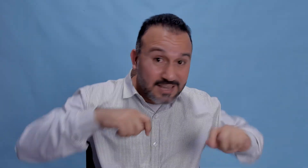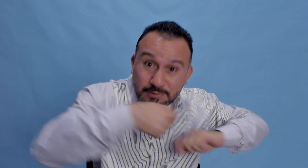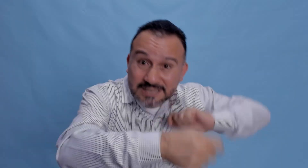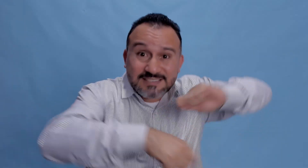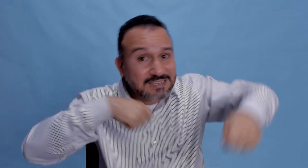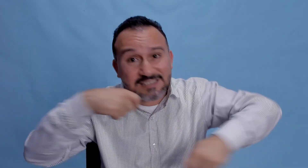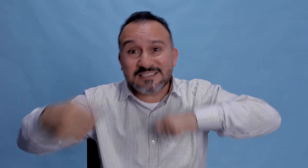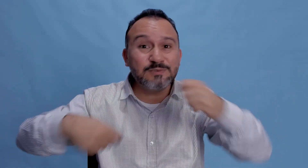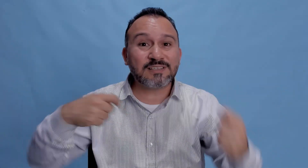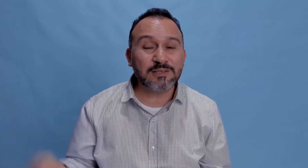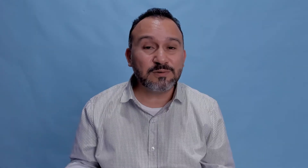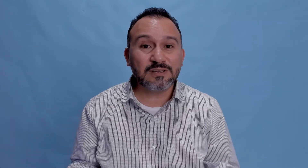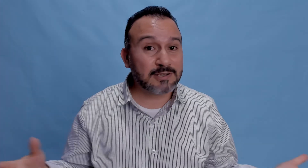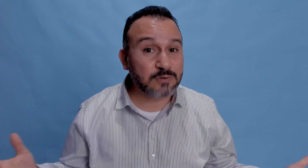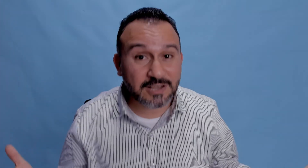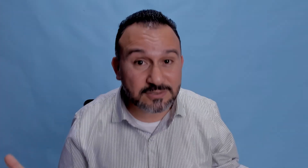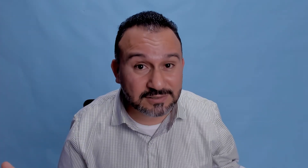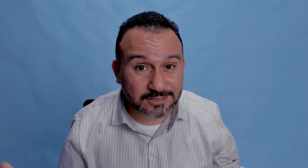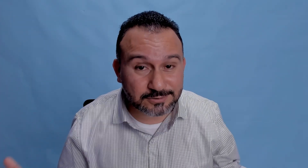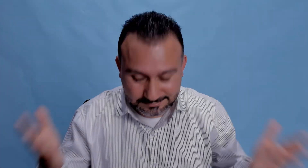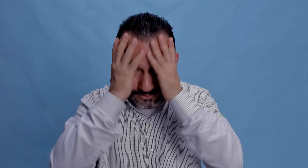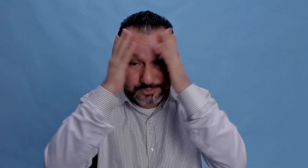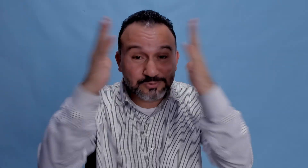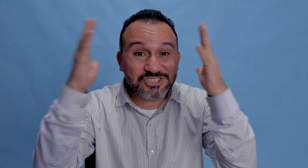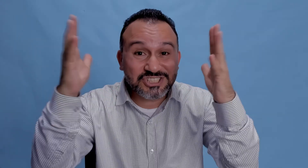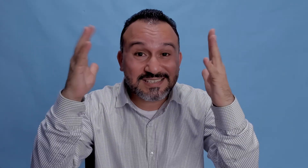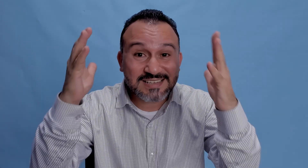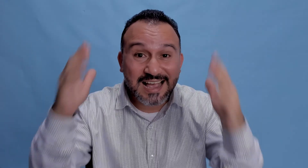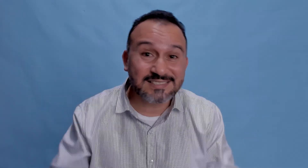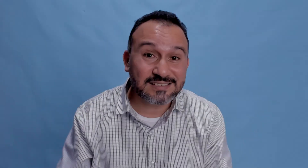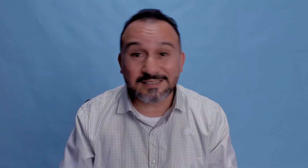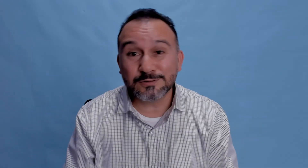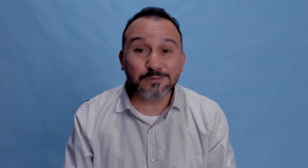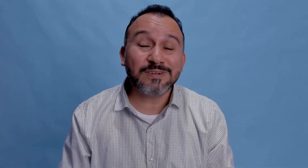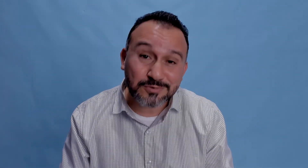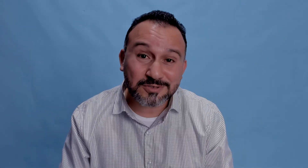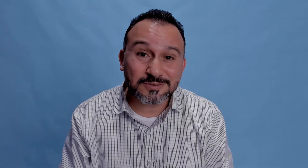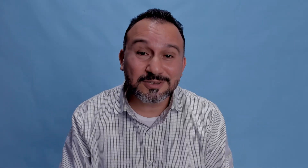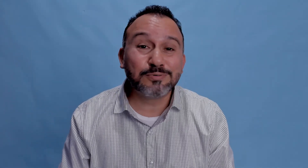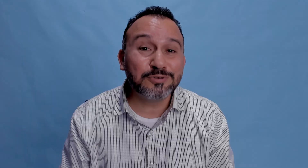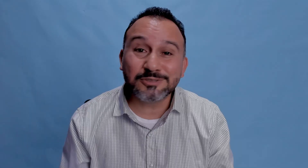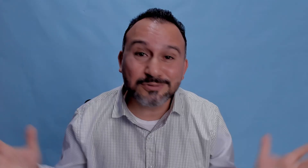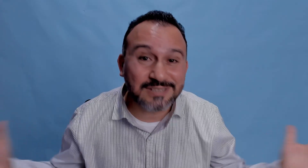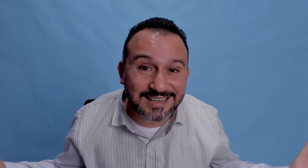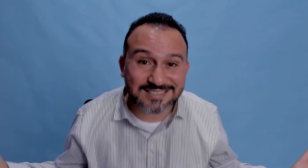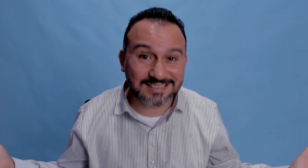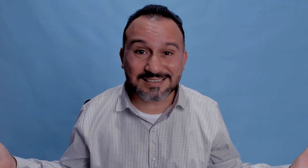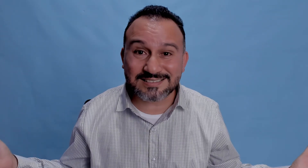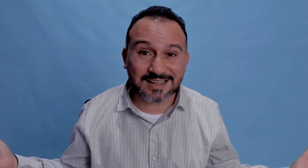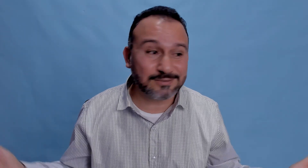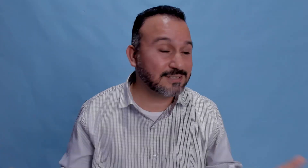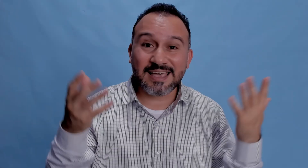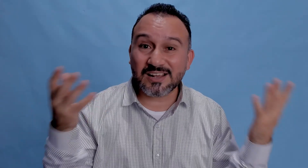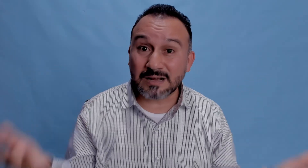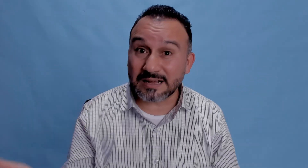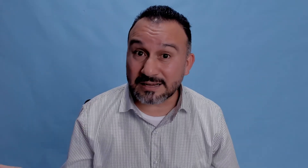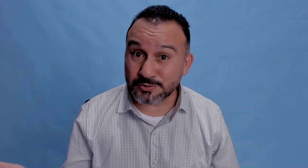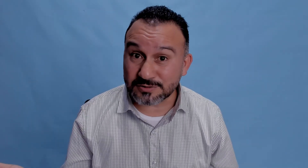ia sinalizando aquilo. Mas qual o resultado? Um desastre, o famoso português sinalizado. Era uma junção